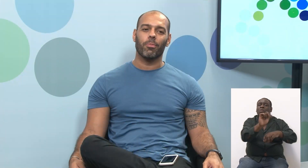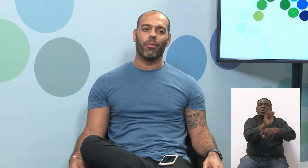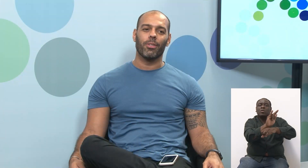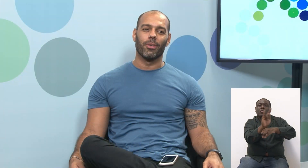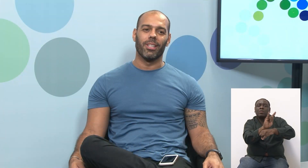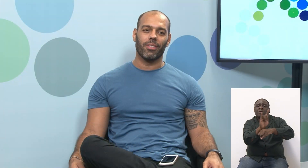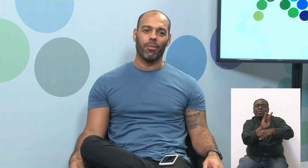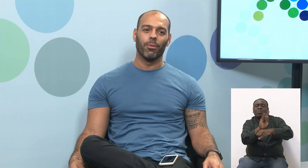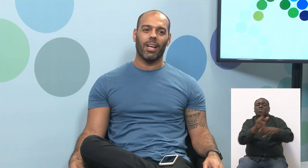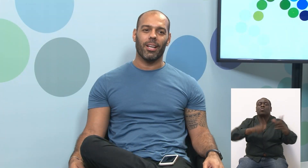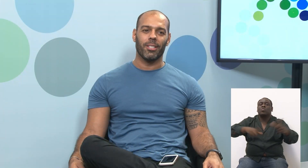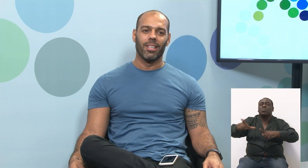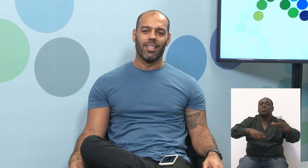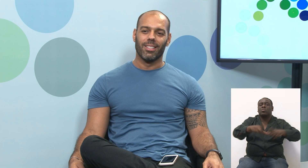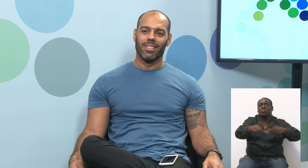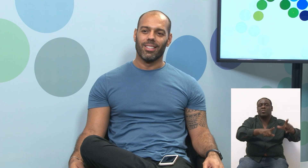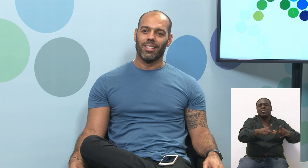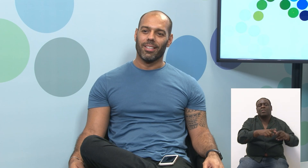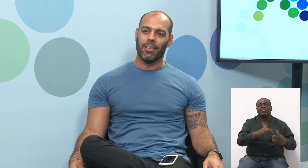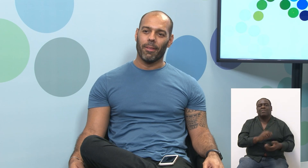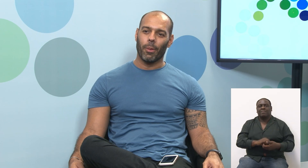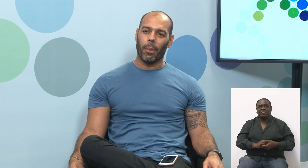nossos professores. Fica à vontade.